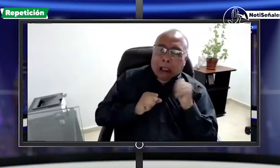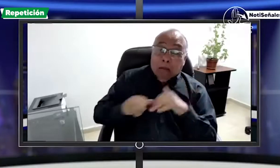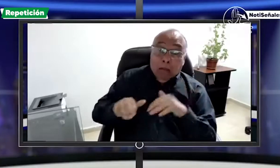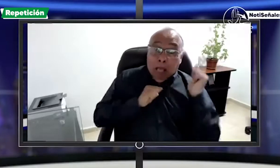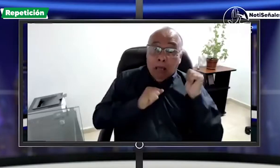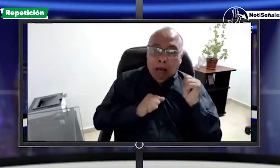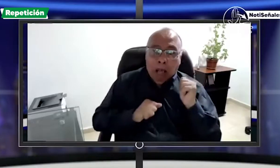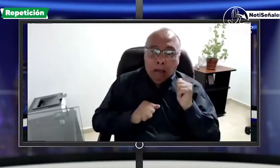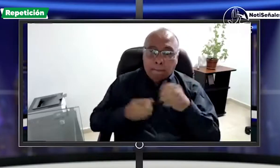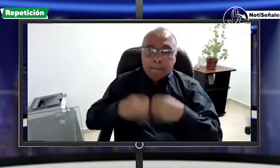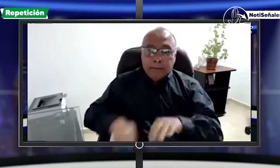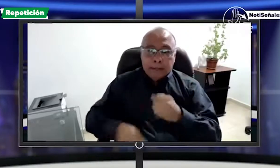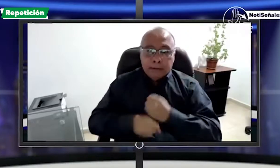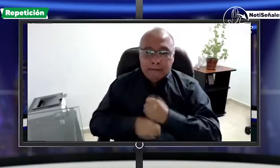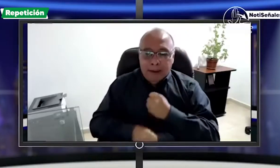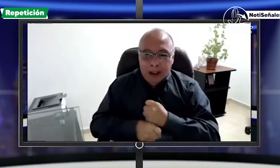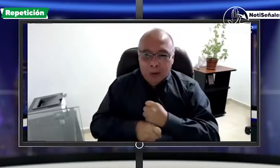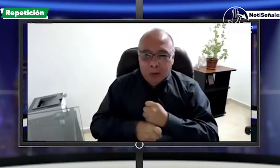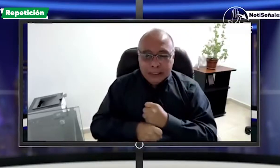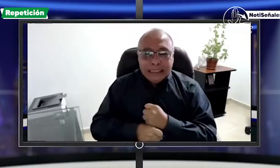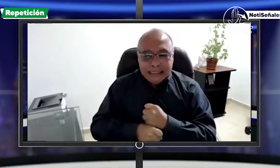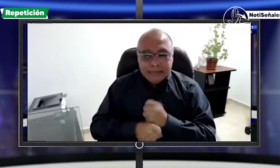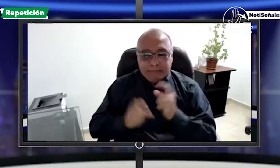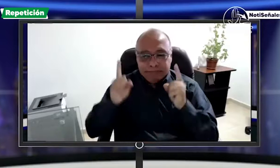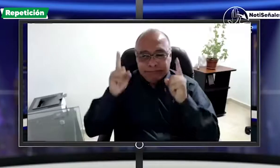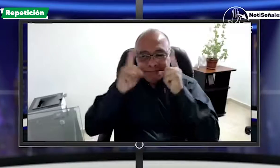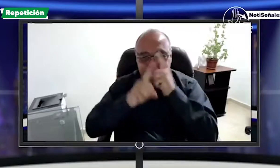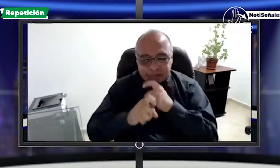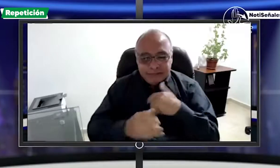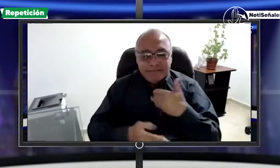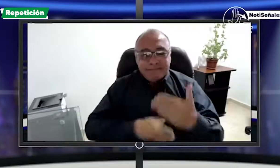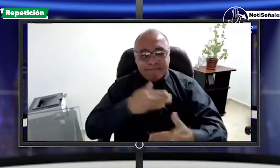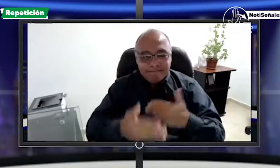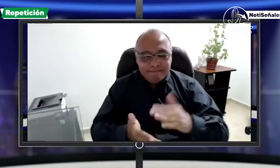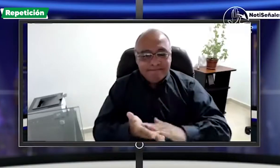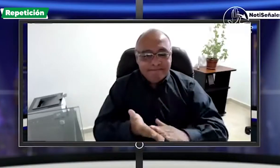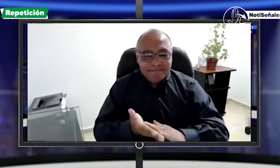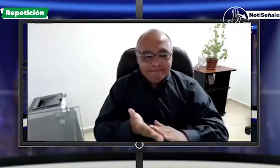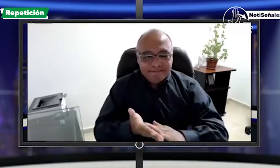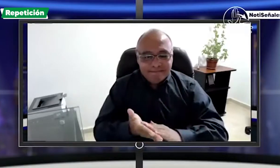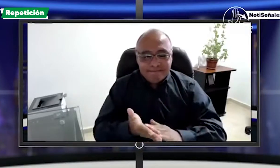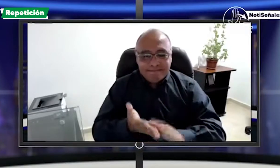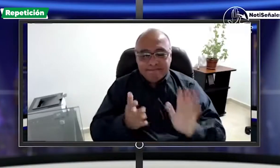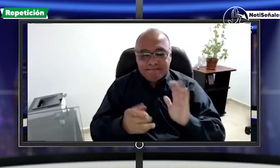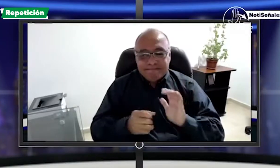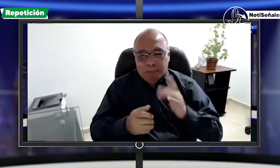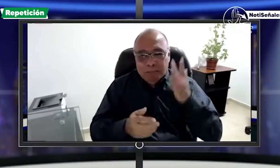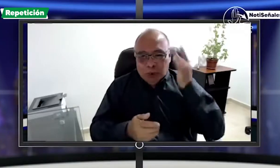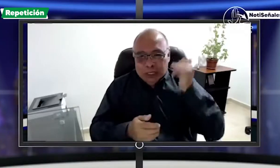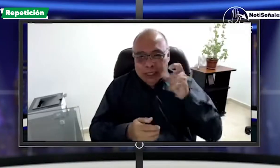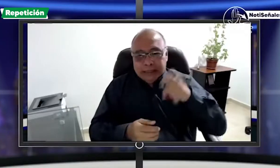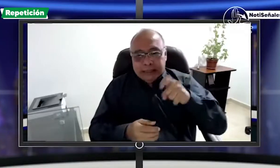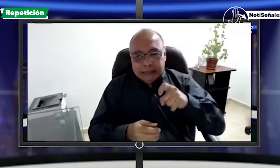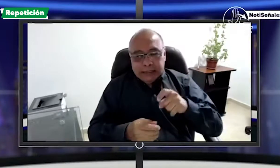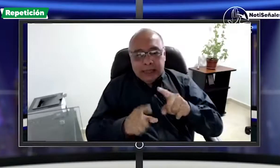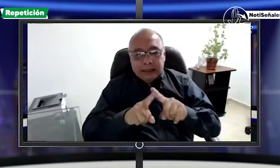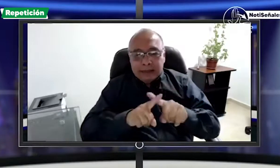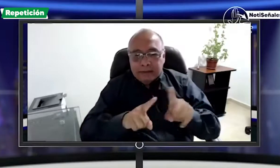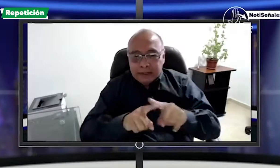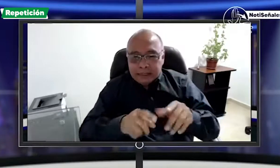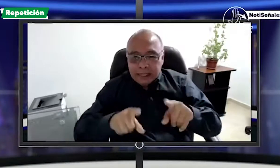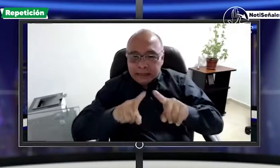conferencias Sobre la lengua De señas O la persona sorda Y lo peor aún Es que muchos de ellos Se ven enfrentados A esta clase De